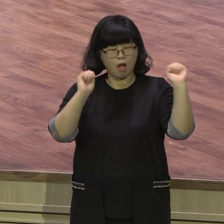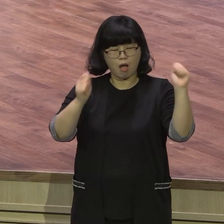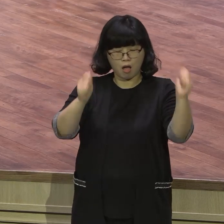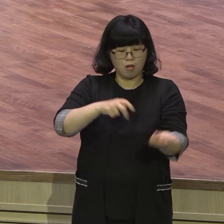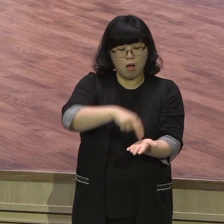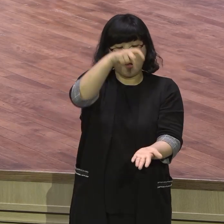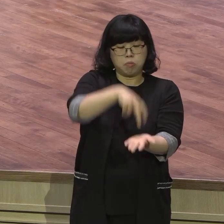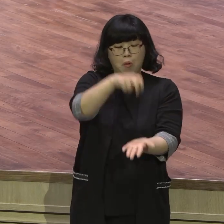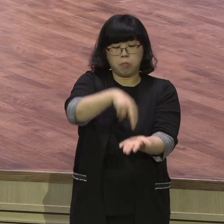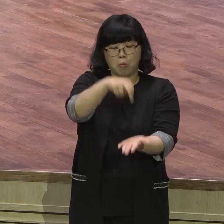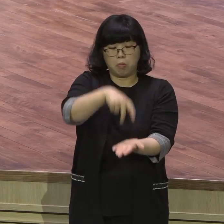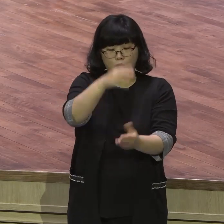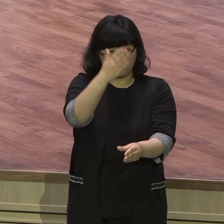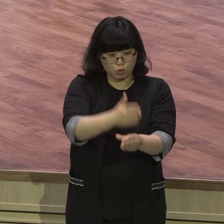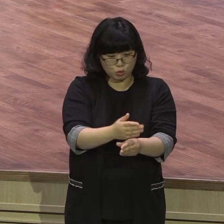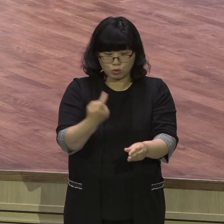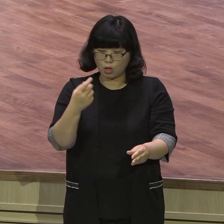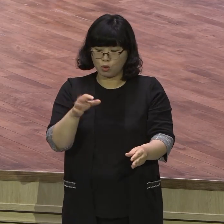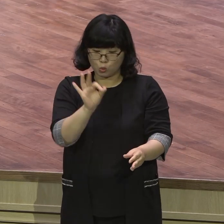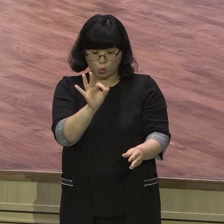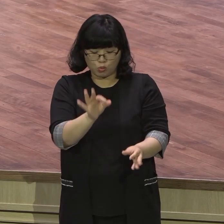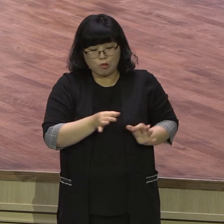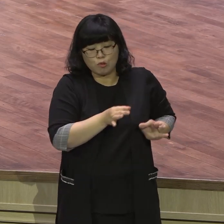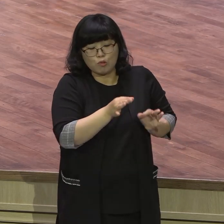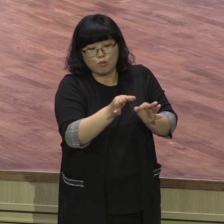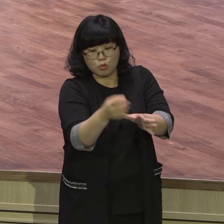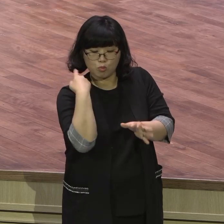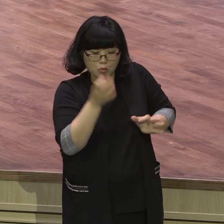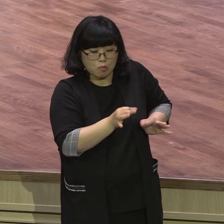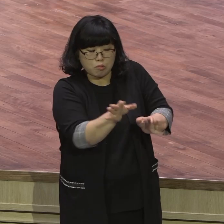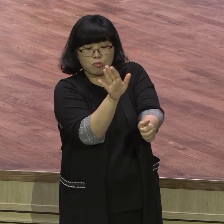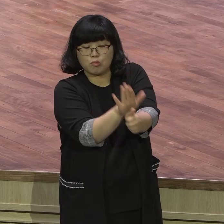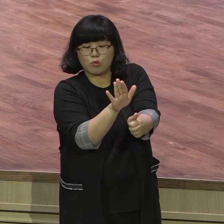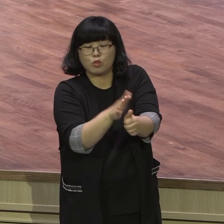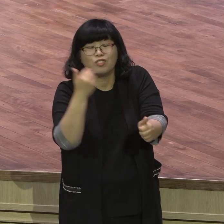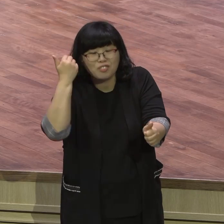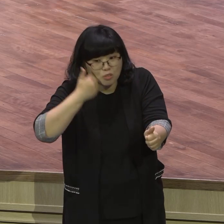한국에 있는 외교관도 오늘 다 초청했어요. 그 굿 하는데